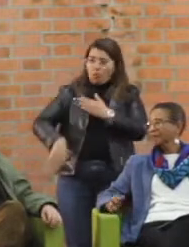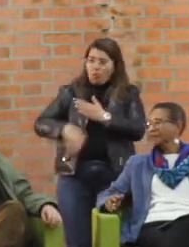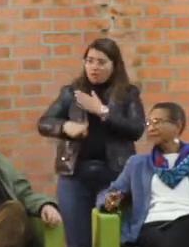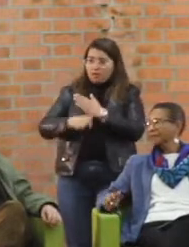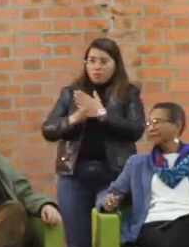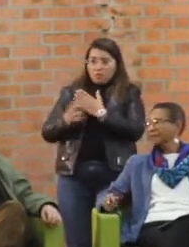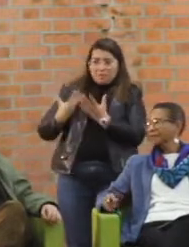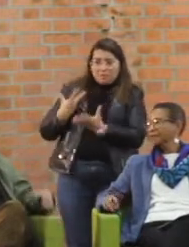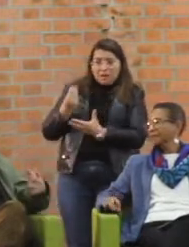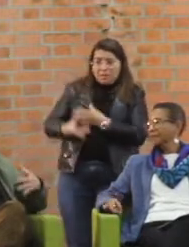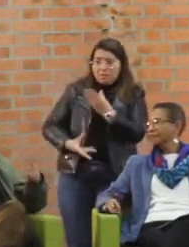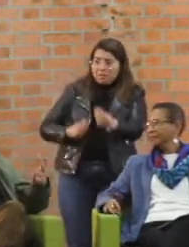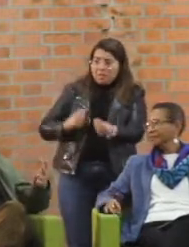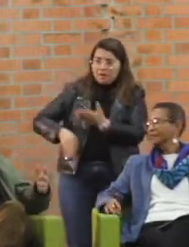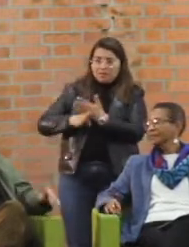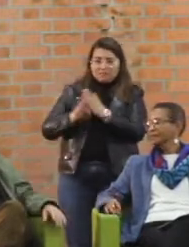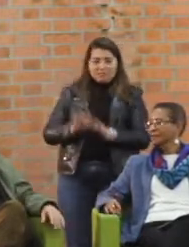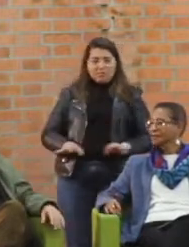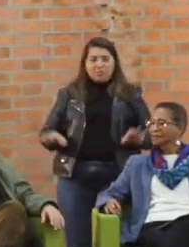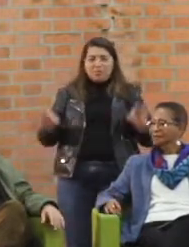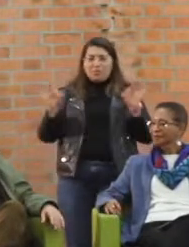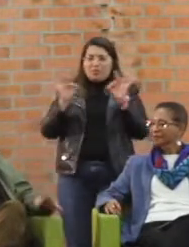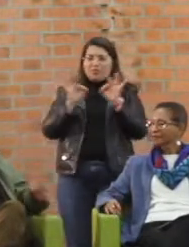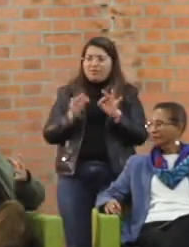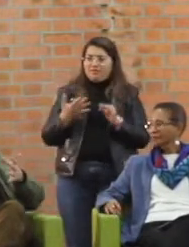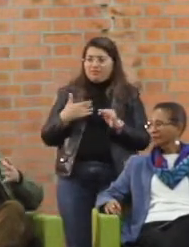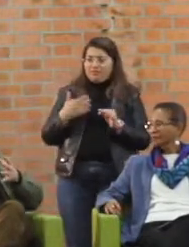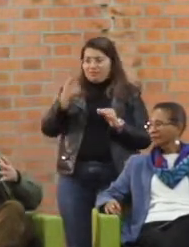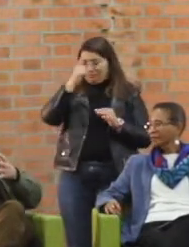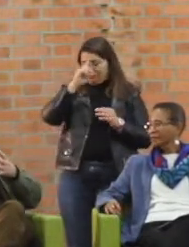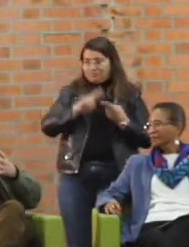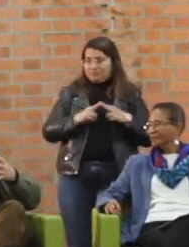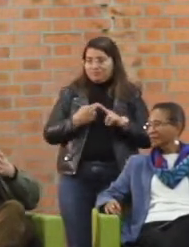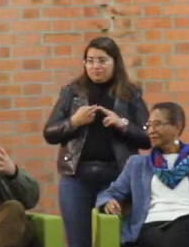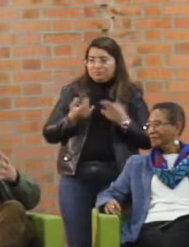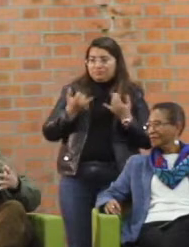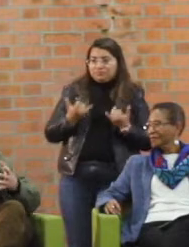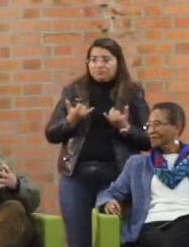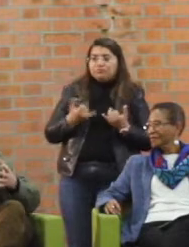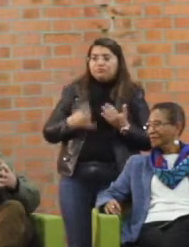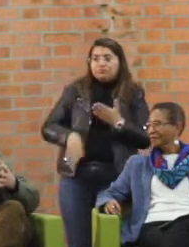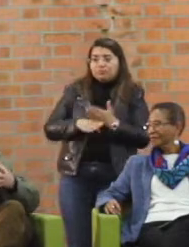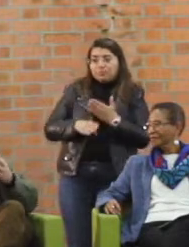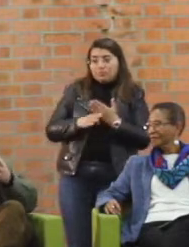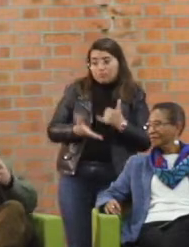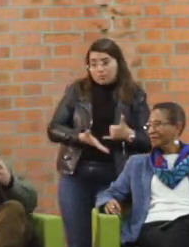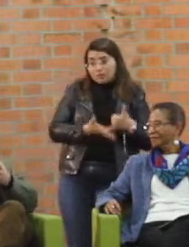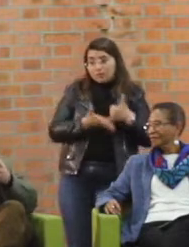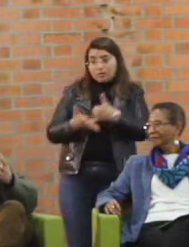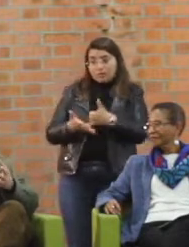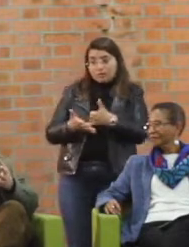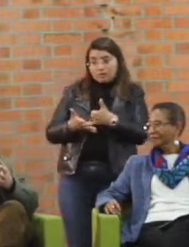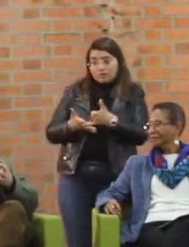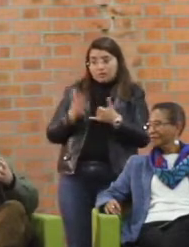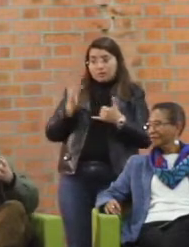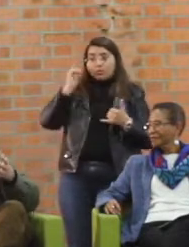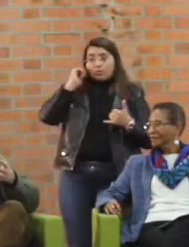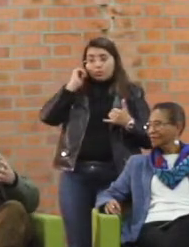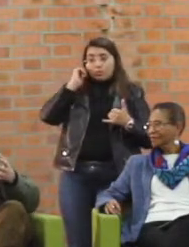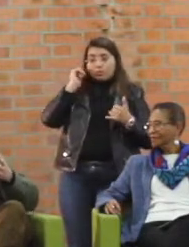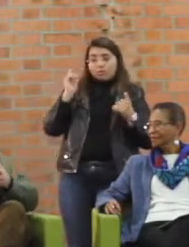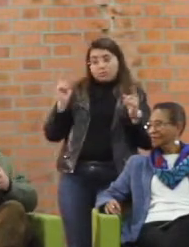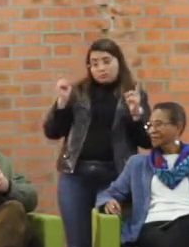la tarea que Lucy en este caso realizó Entonces yo creo que al lanzar un premio así se está revindicando